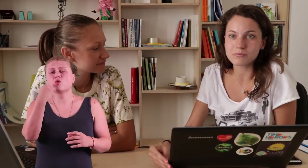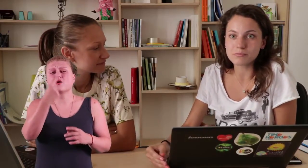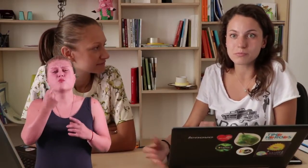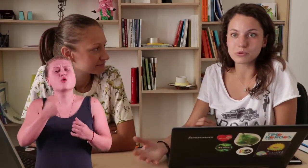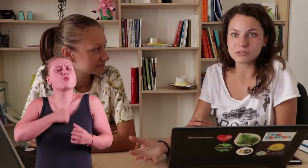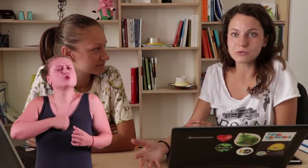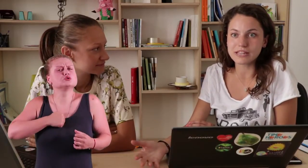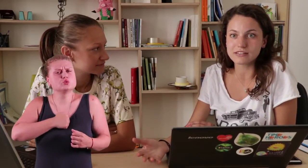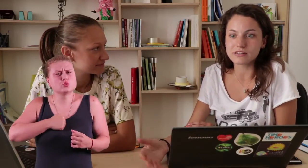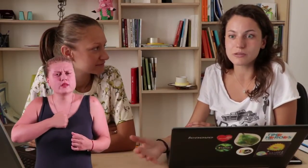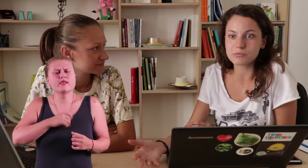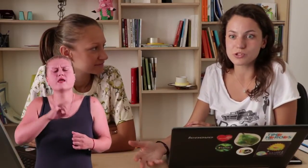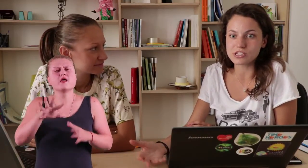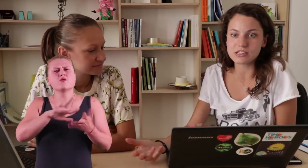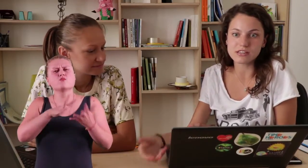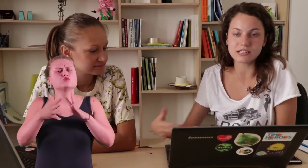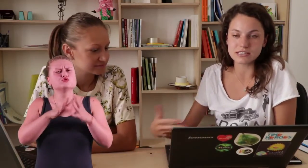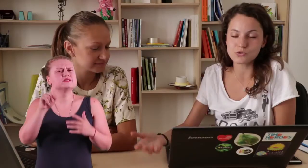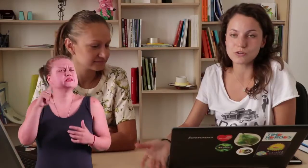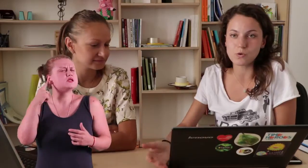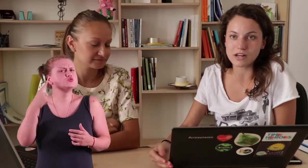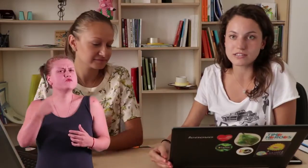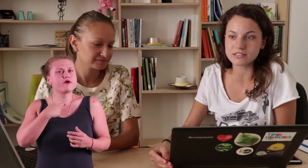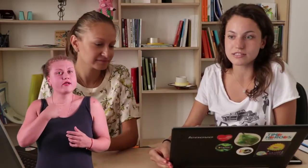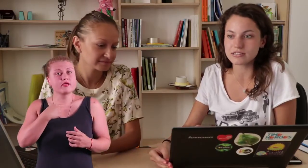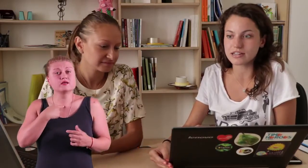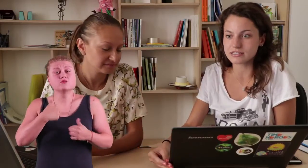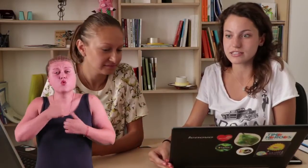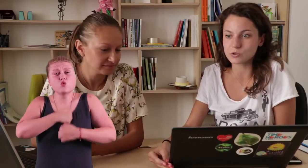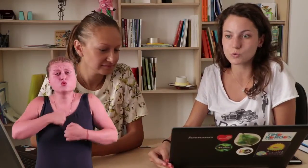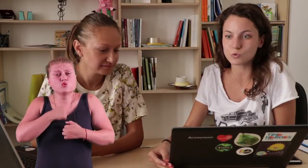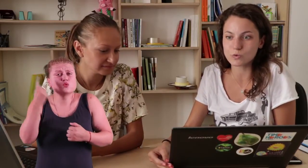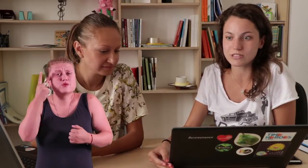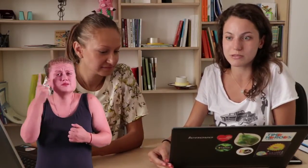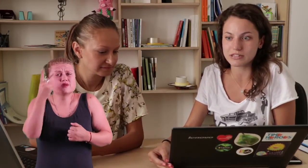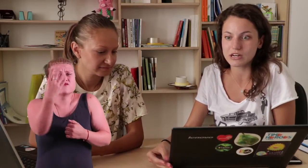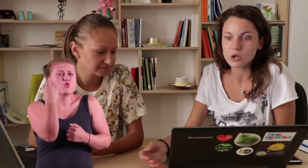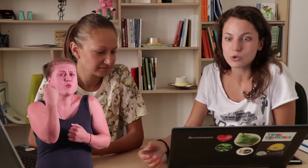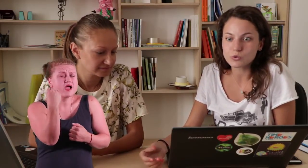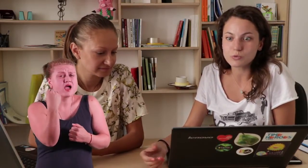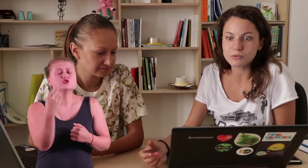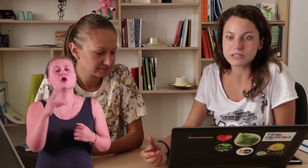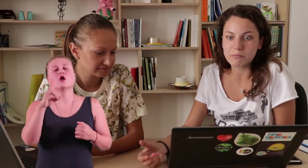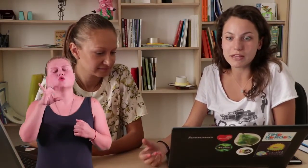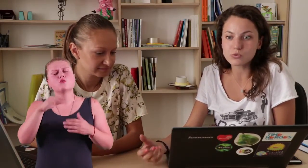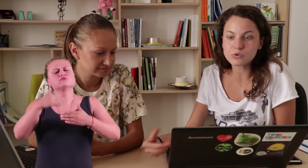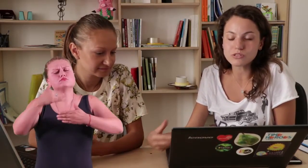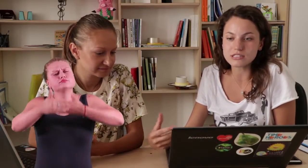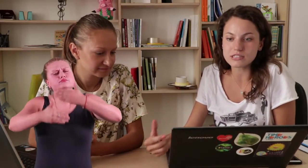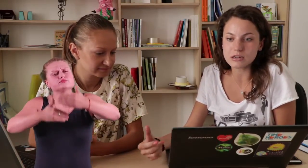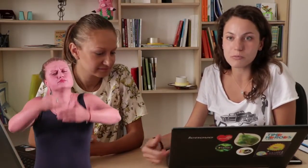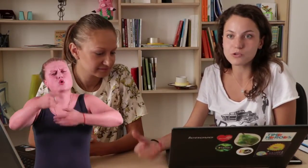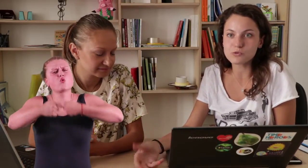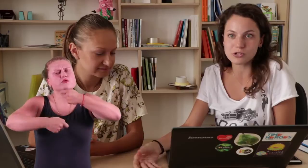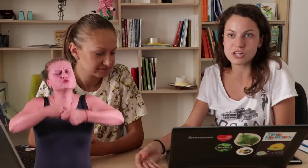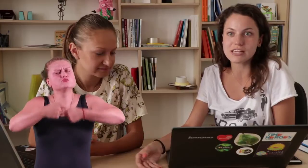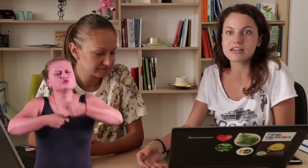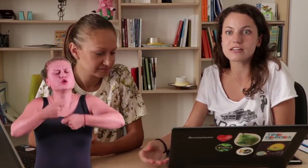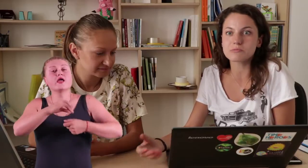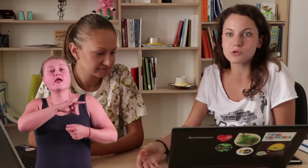е по-затруднена и почти не се чува глас, аз наистина много трудно го разбирах. Но постепенно с